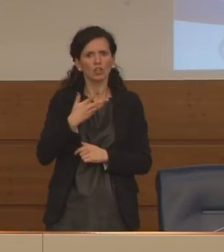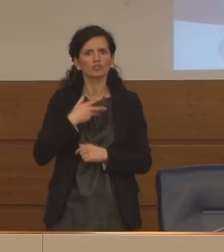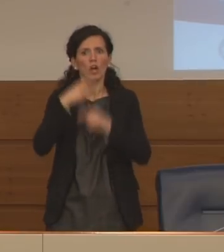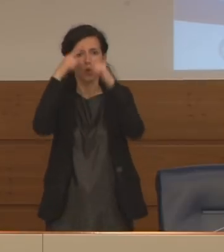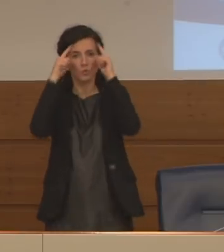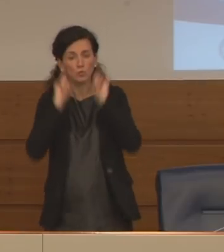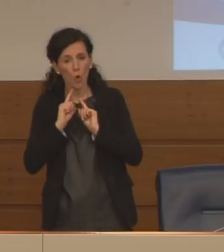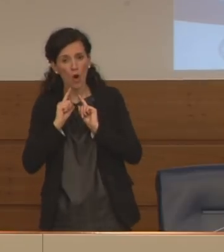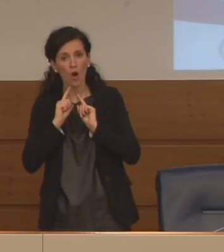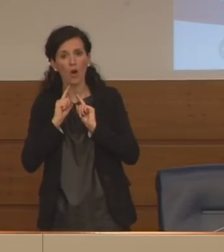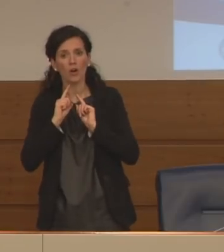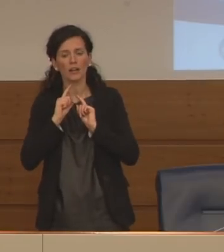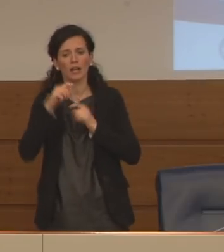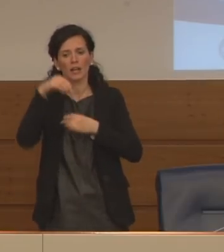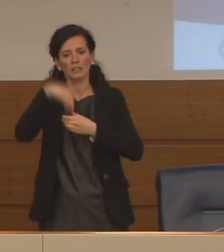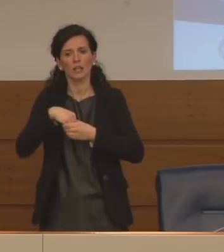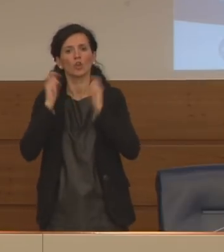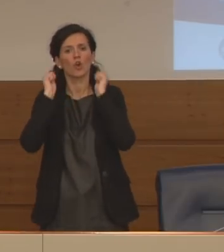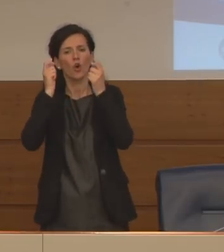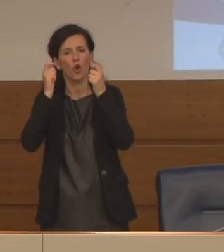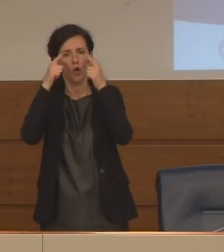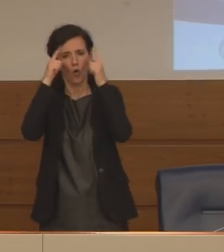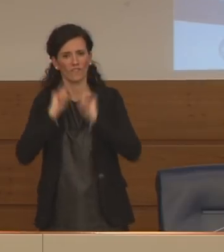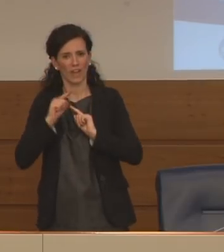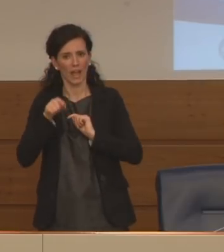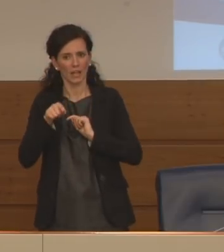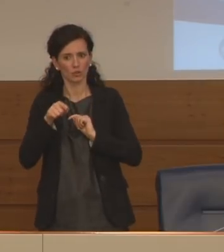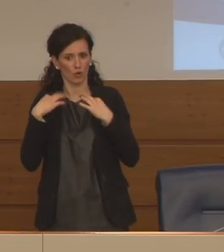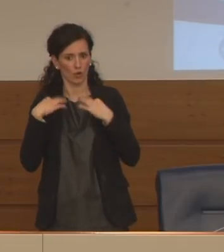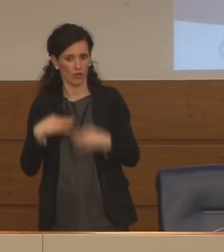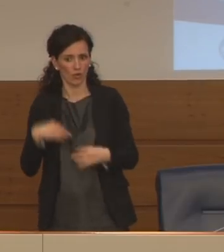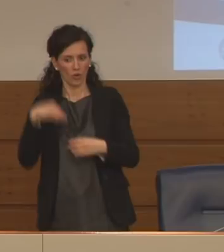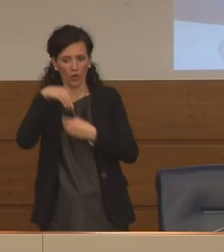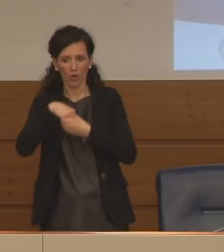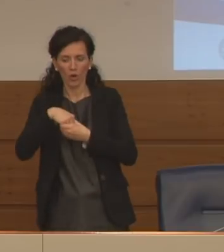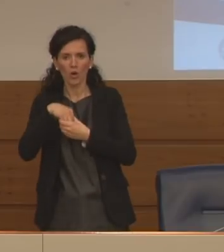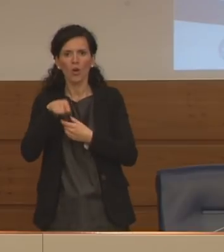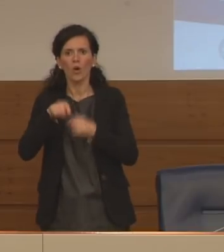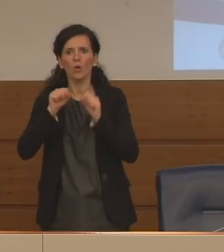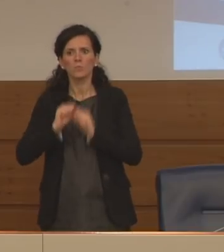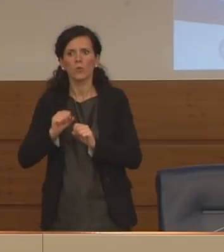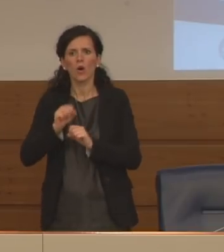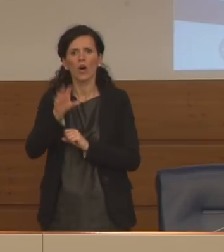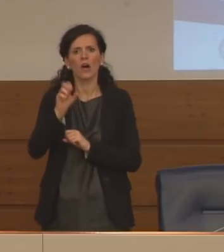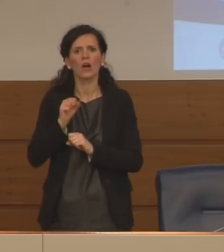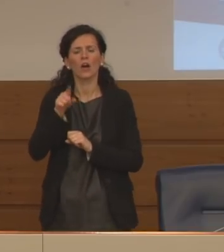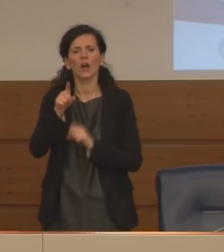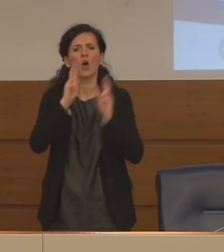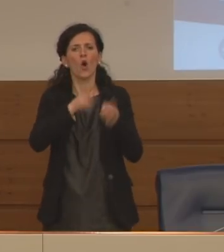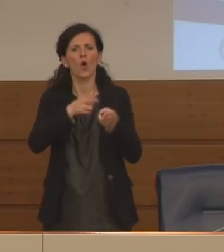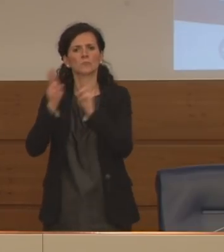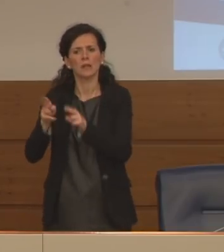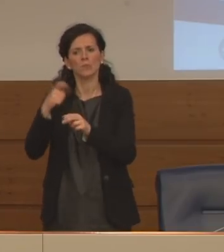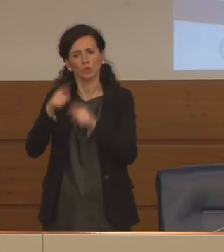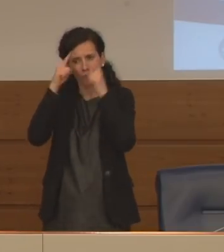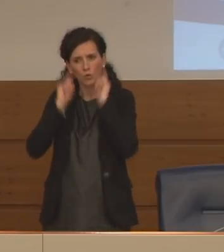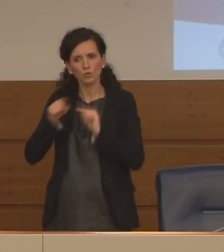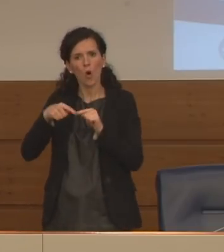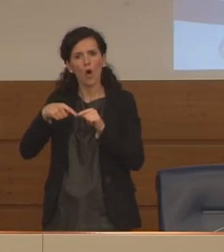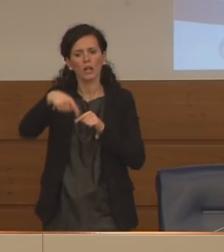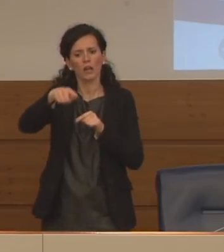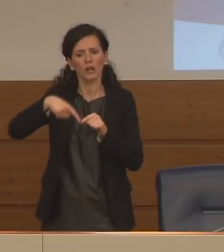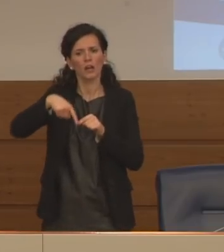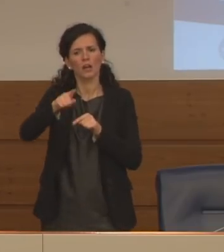all'interno di due conventi ma la avrebbero preso avrebbero contratto il virus in ospedale per che frequentavano ospedali